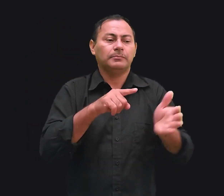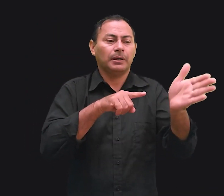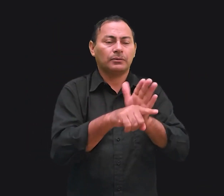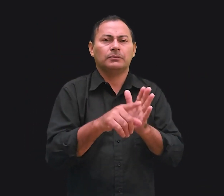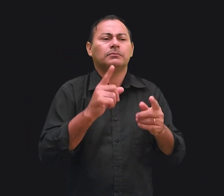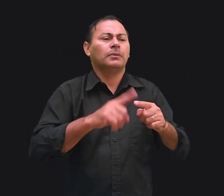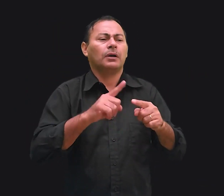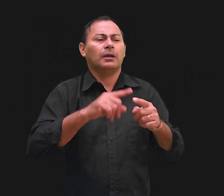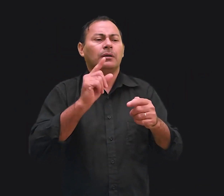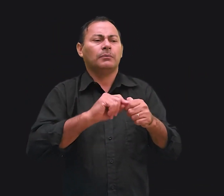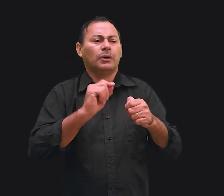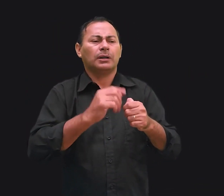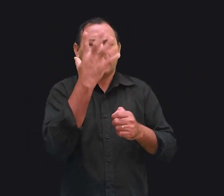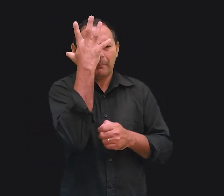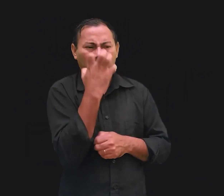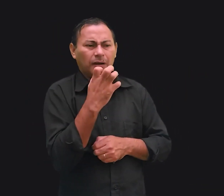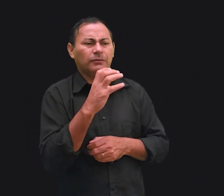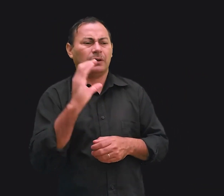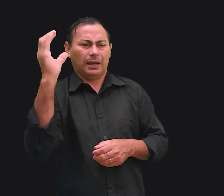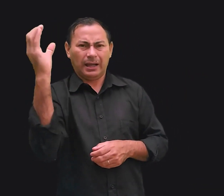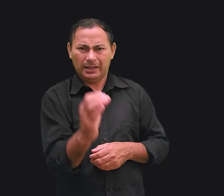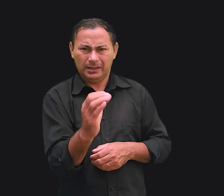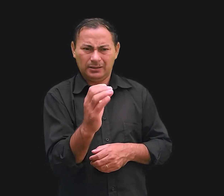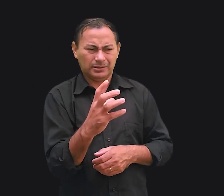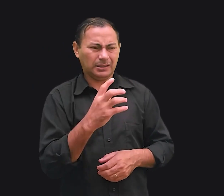e pergunta, por que você está tão bravo?